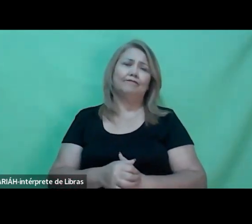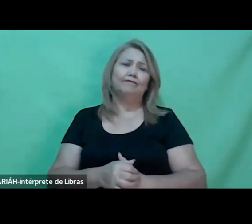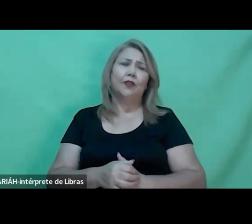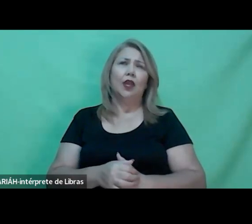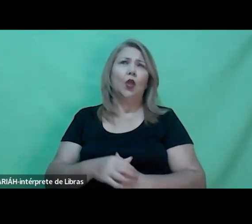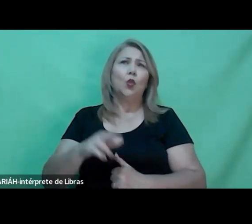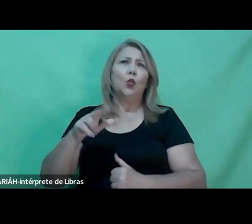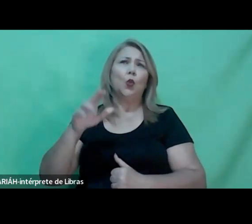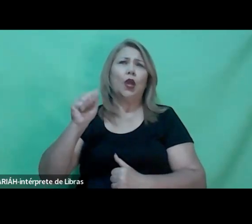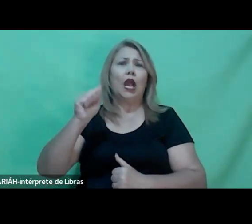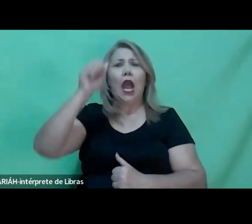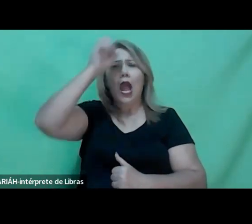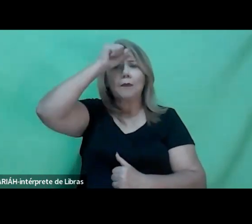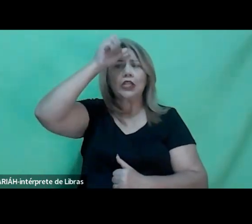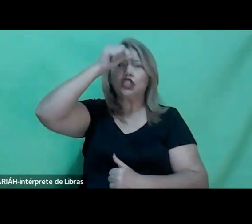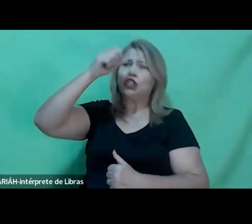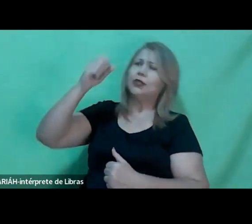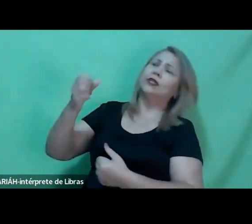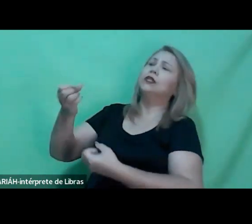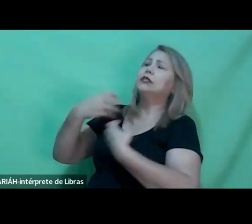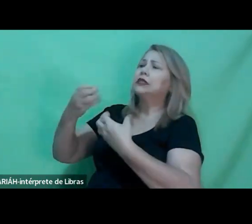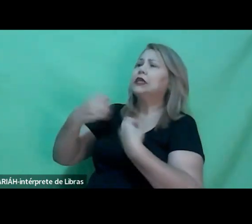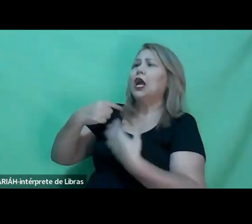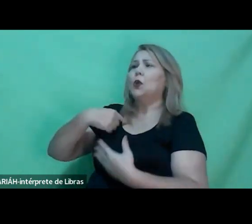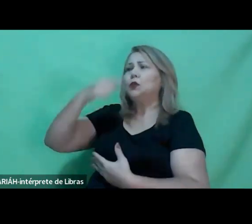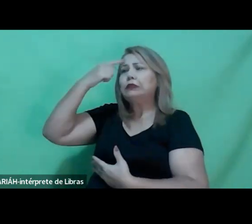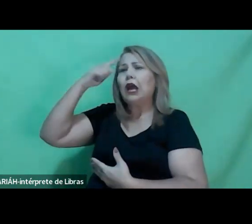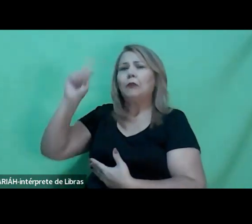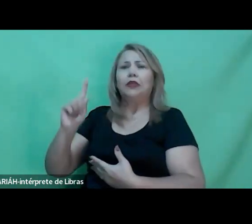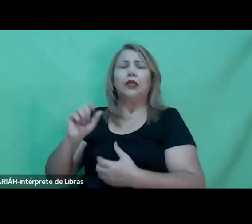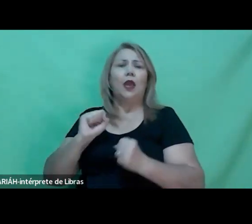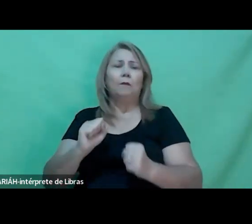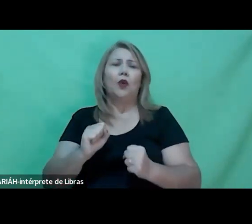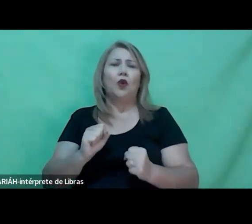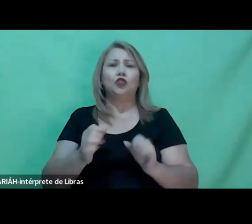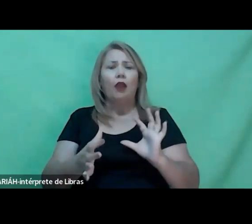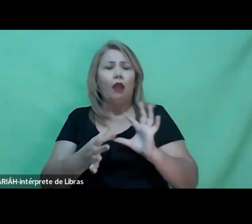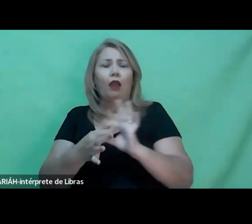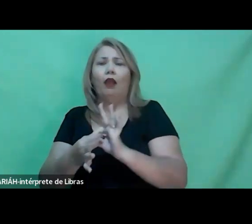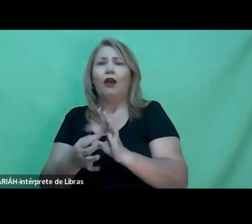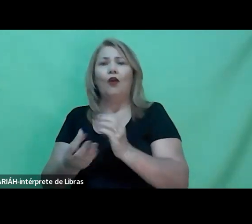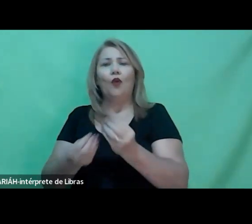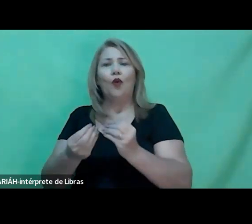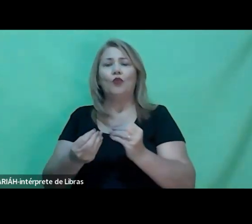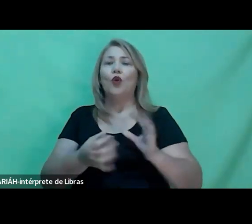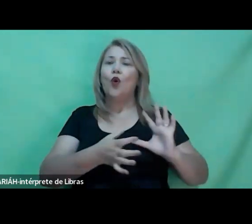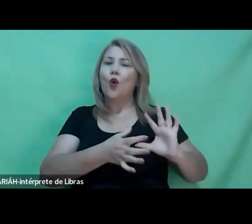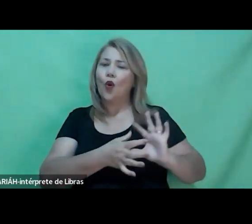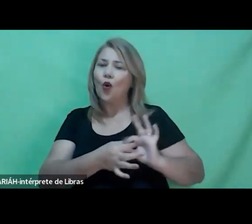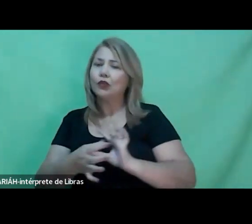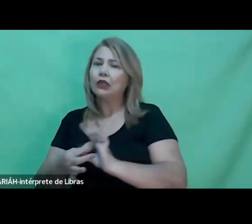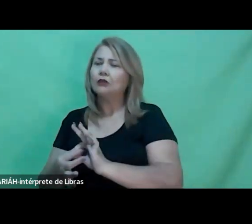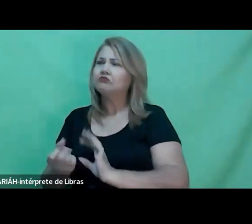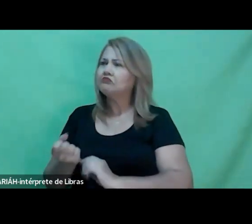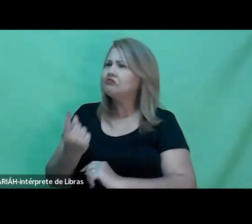y nunca me lo enseñaron yo no sabía que esto me podía llegar a suceder estoy en un contexto extraño nuevo